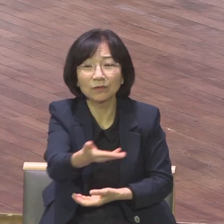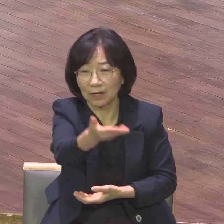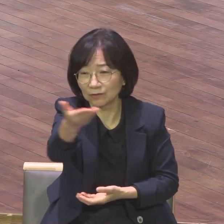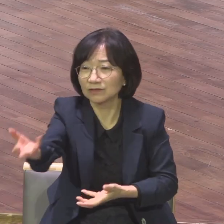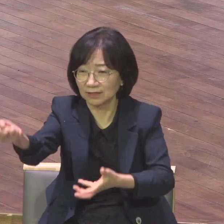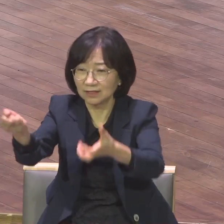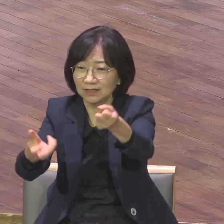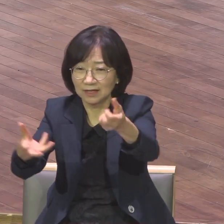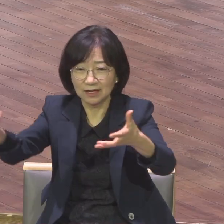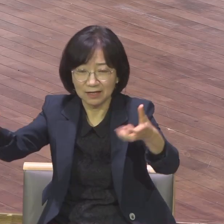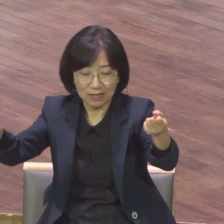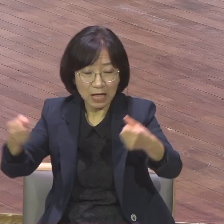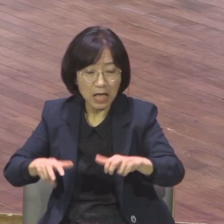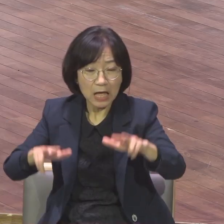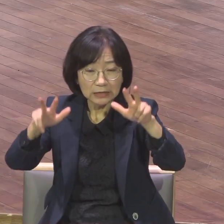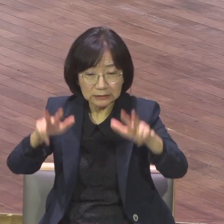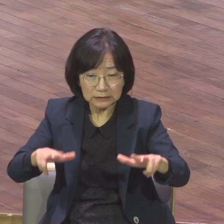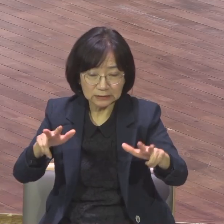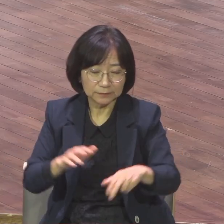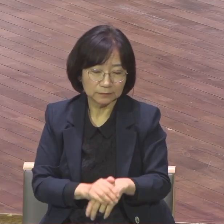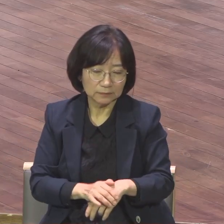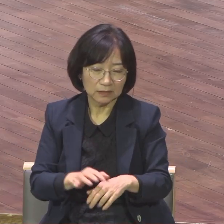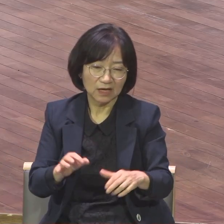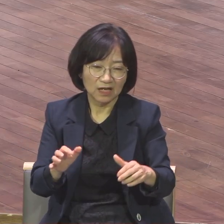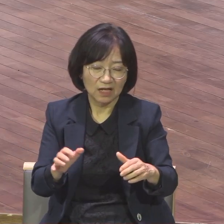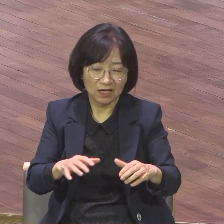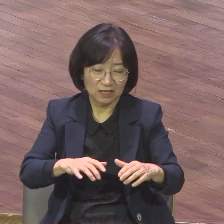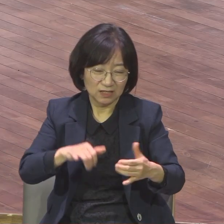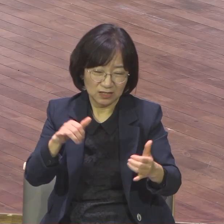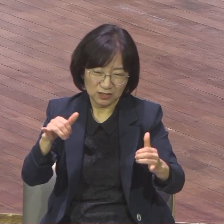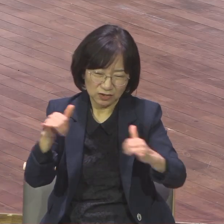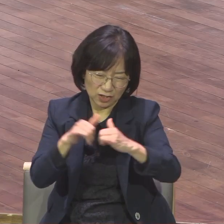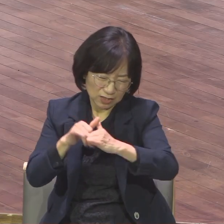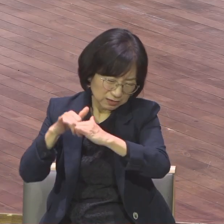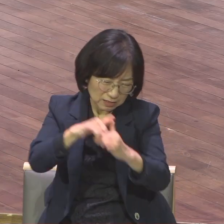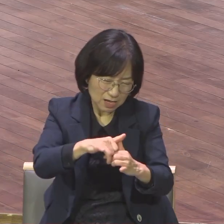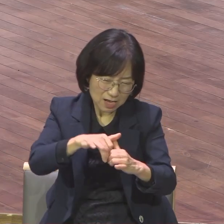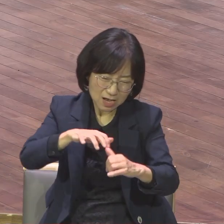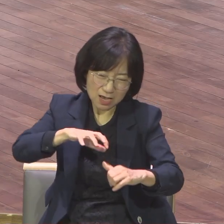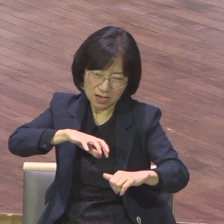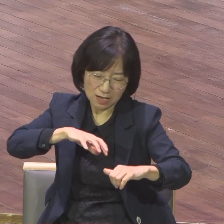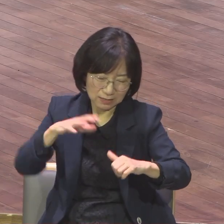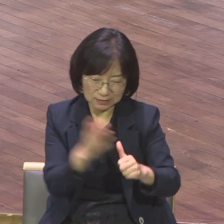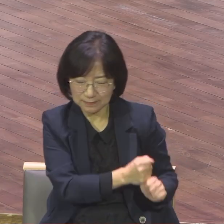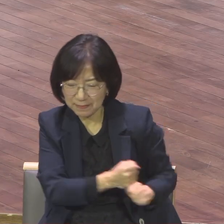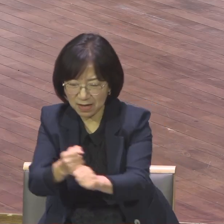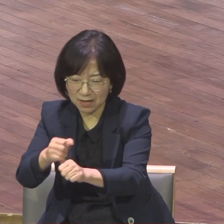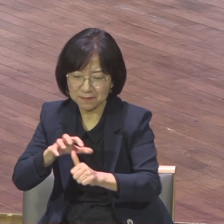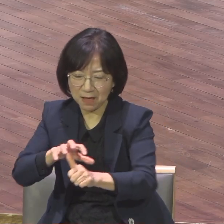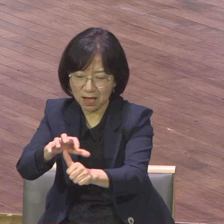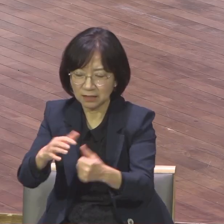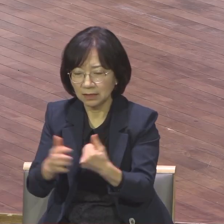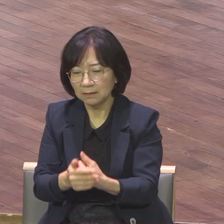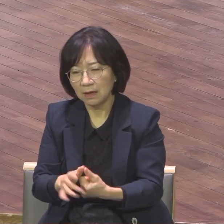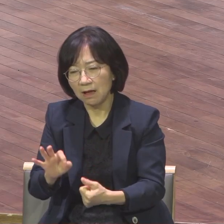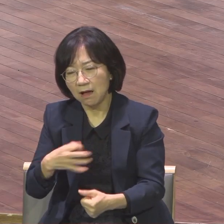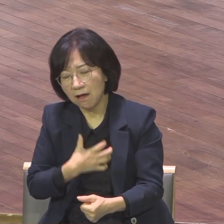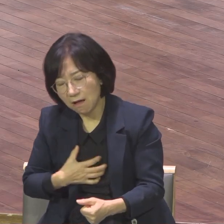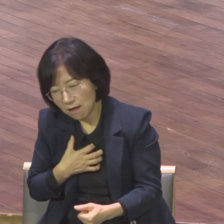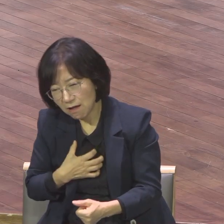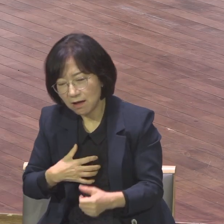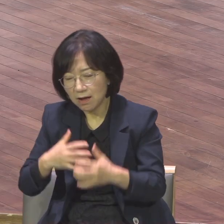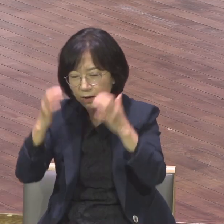바빌론 포로에 지금 막 그 물질의 포로자고 세상의 포로된데 이런 상황이잖아요. 근데 거기 눈에